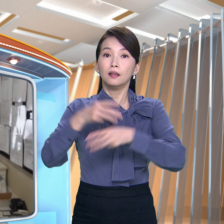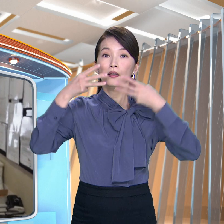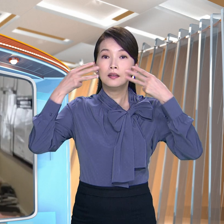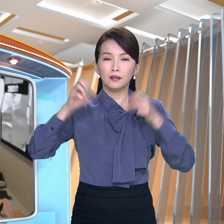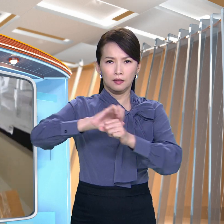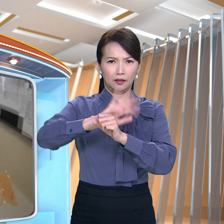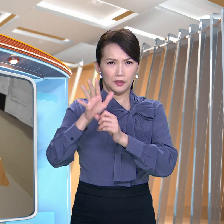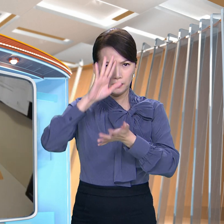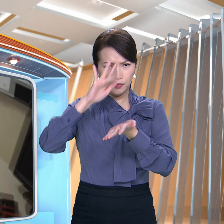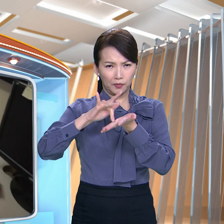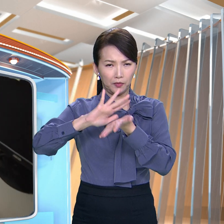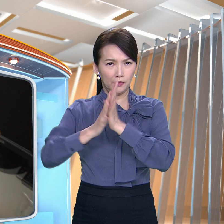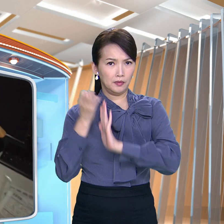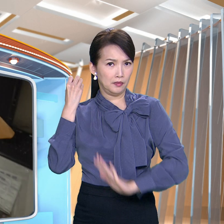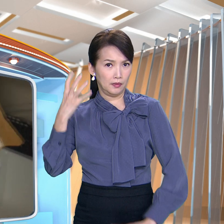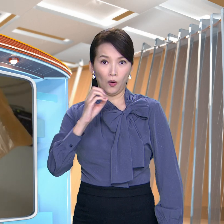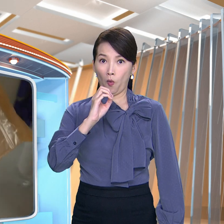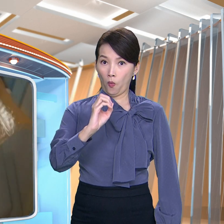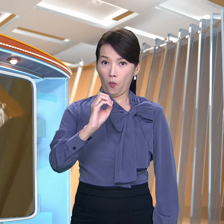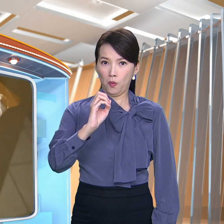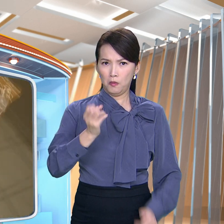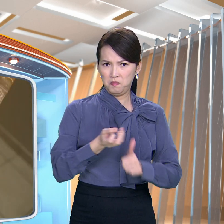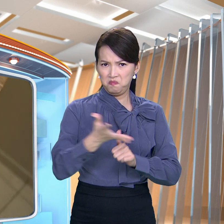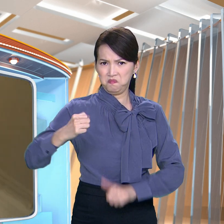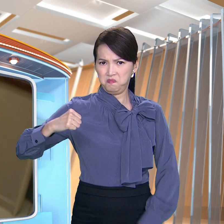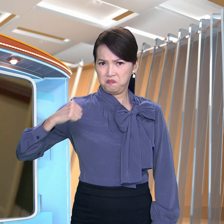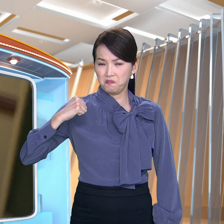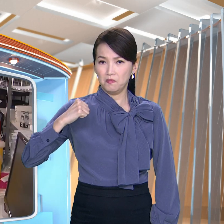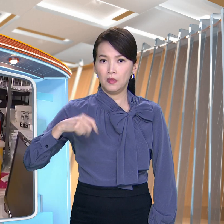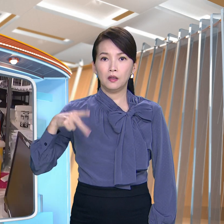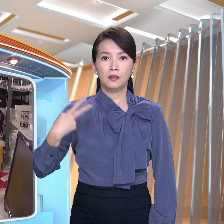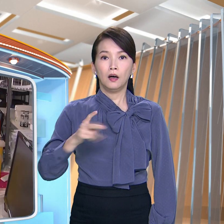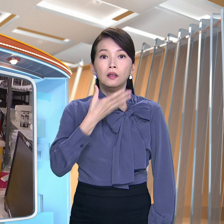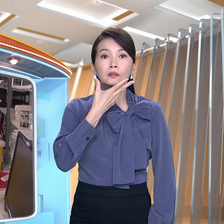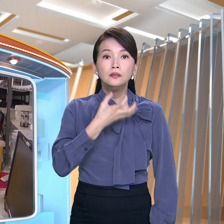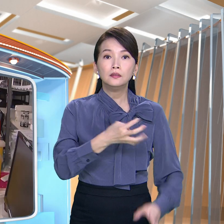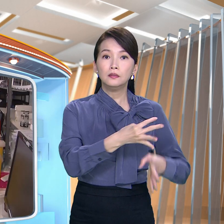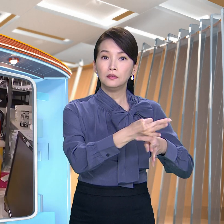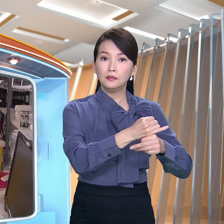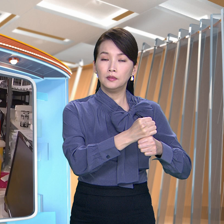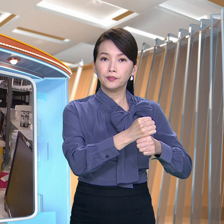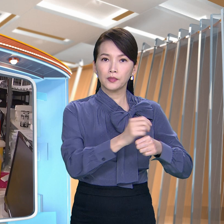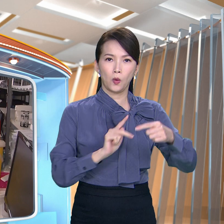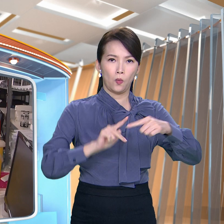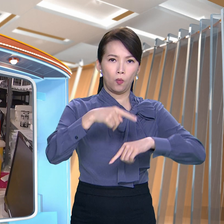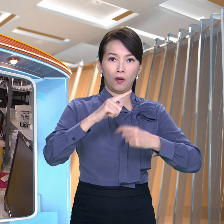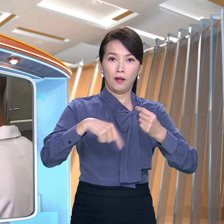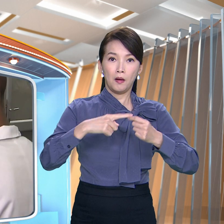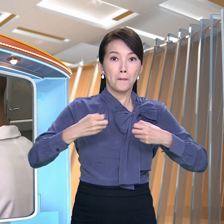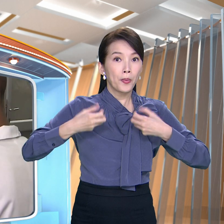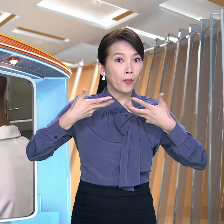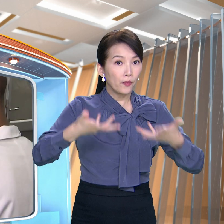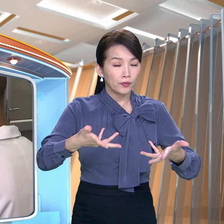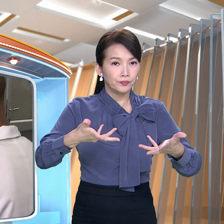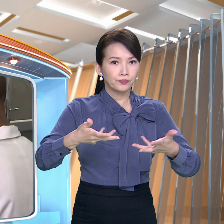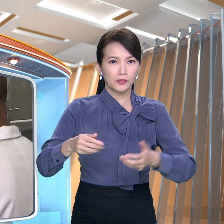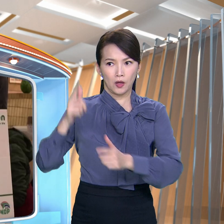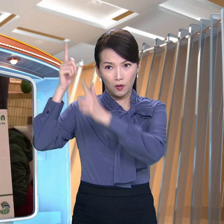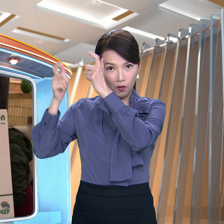南非新变种病毒 Omicron 传播力惊人，加上年底接连有耶诞、跨年和春节等大型